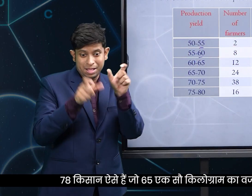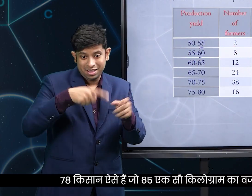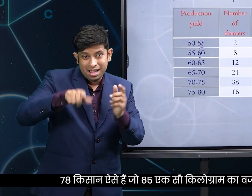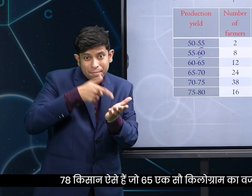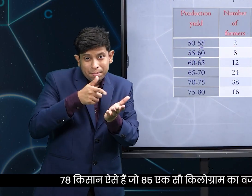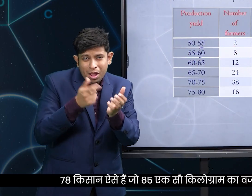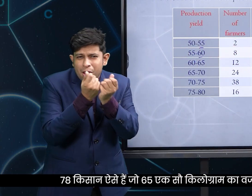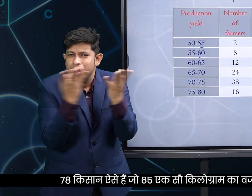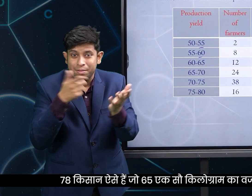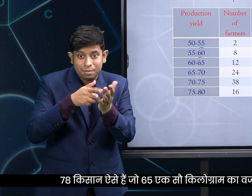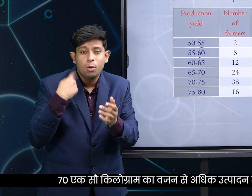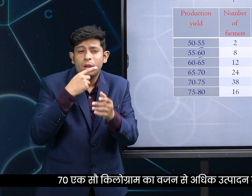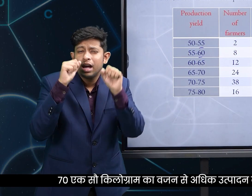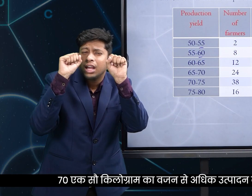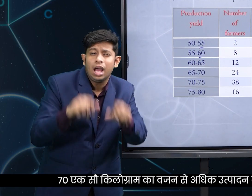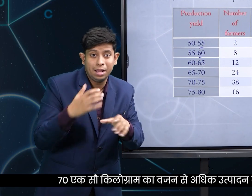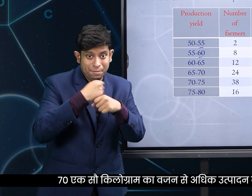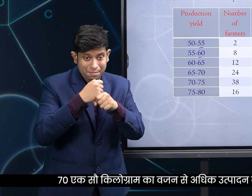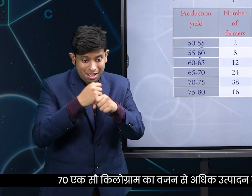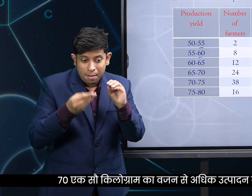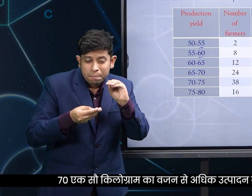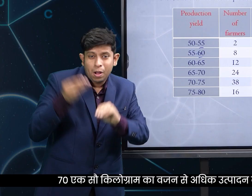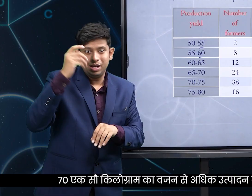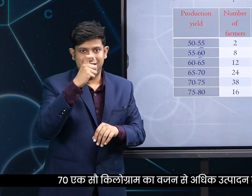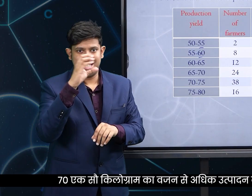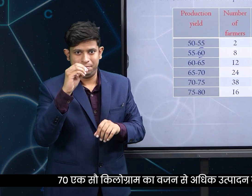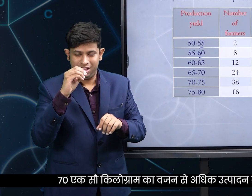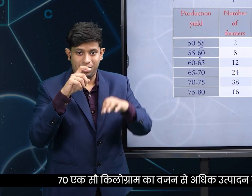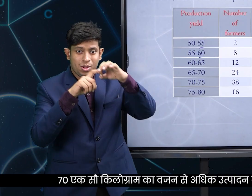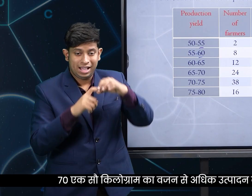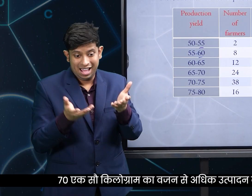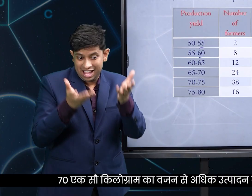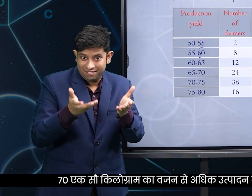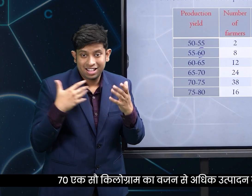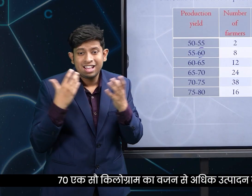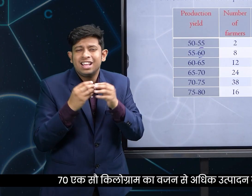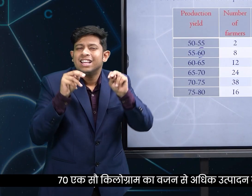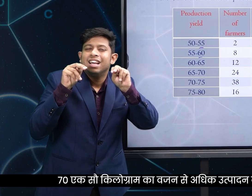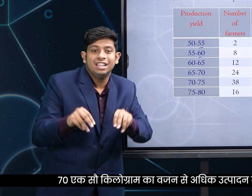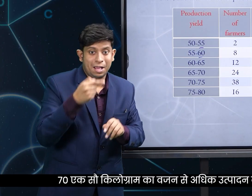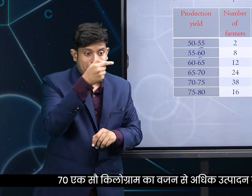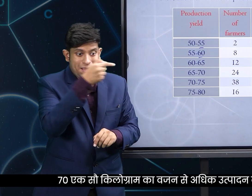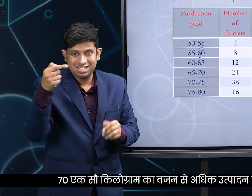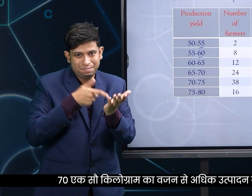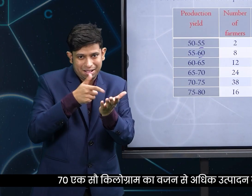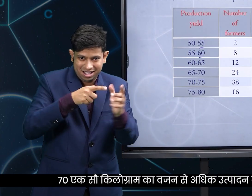अधिक उत्पादन कर सकते हैं। 70 100 किलोग्राम का वजन से अधिक उत्पादन करने वाले किसानों की संख्या ज्ञात करने